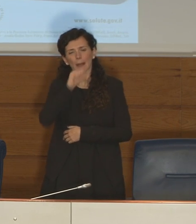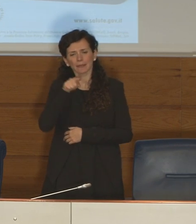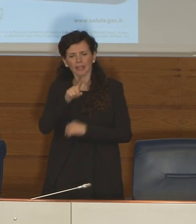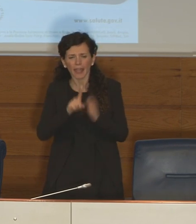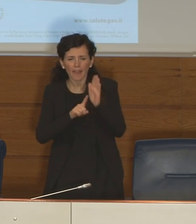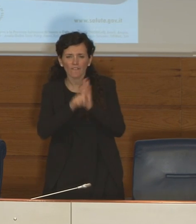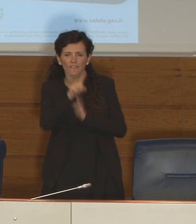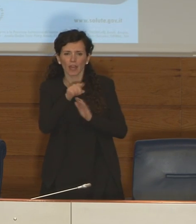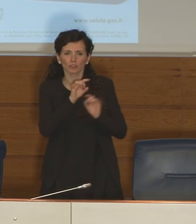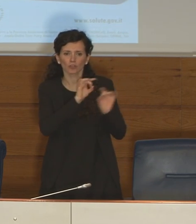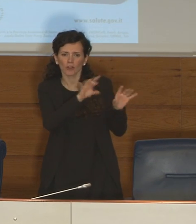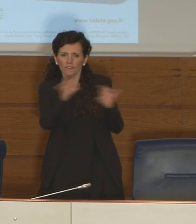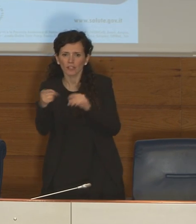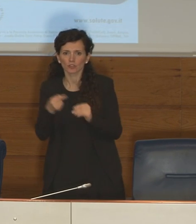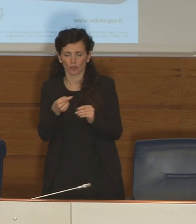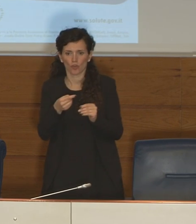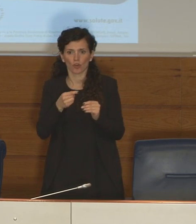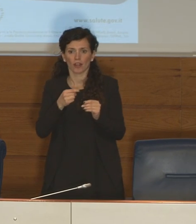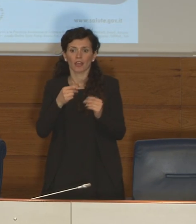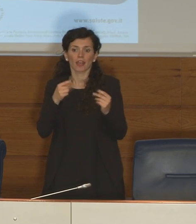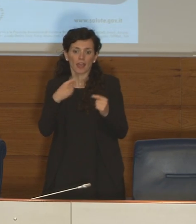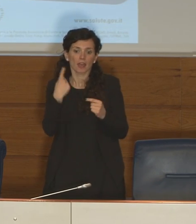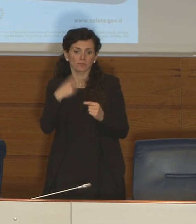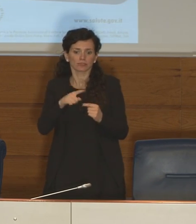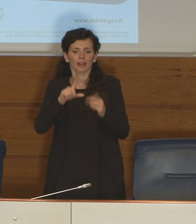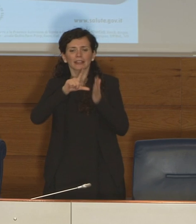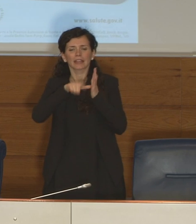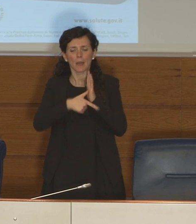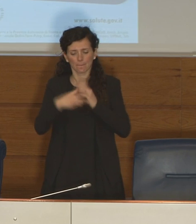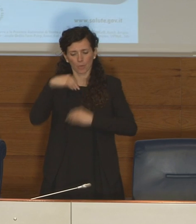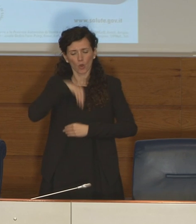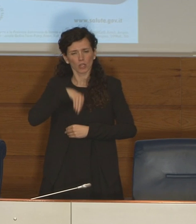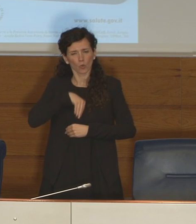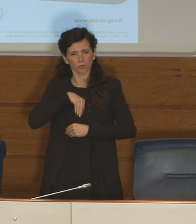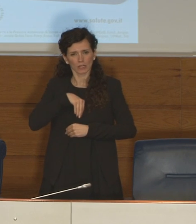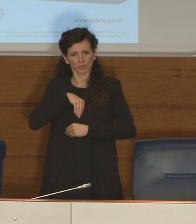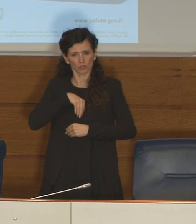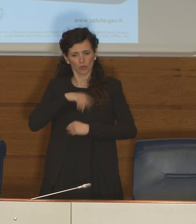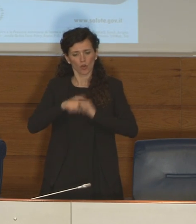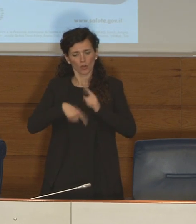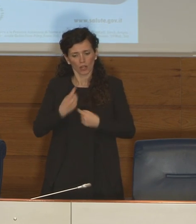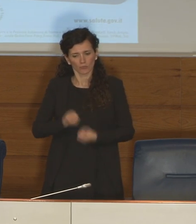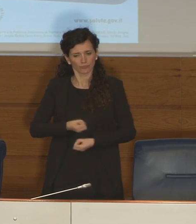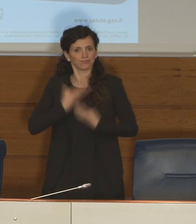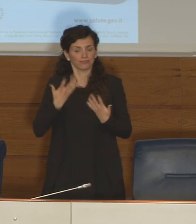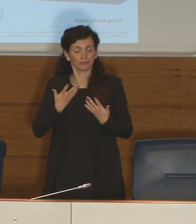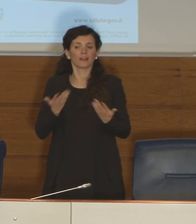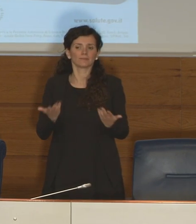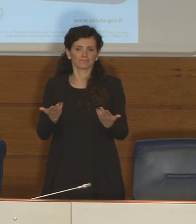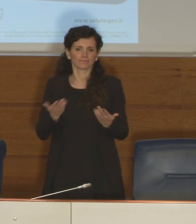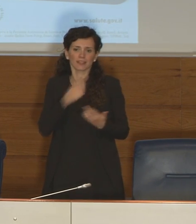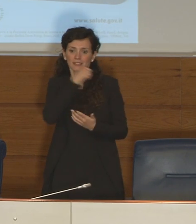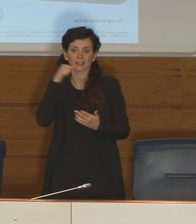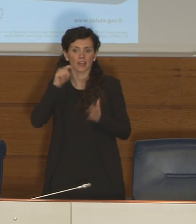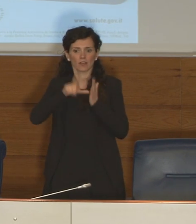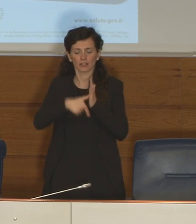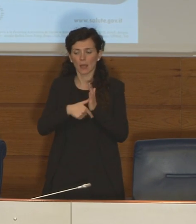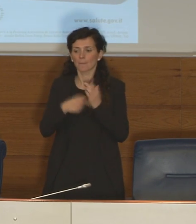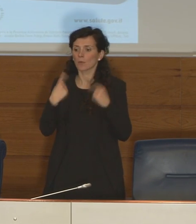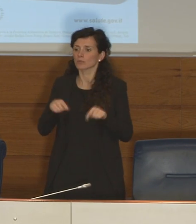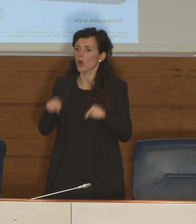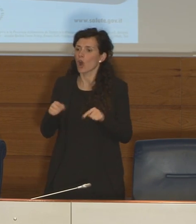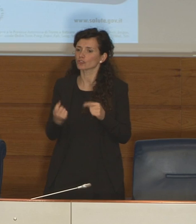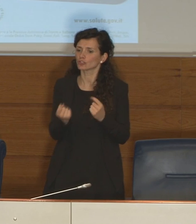è il tempo esattamente dato dal tempo di incubazione quindi i casi che noi oggi individuiamo che segnaliamo